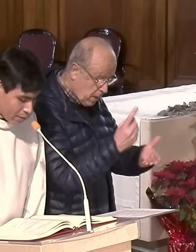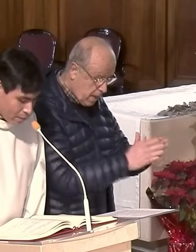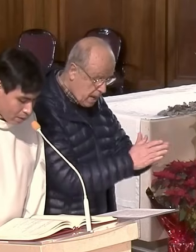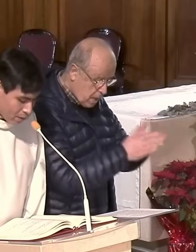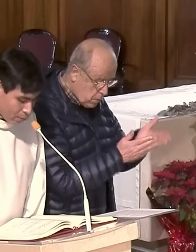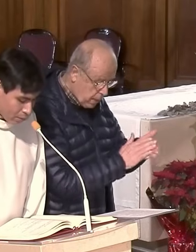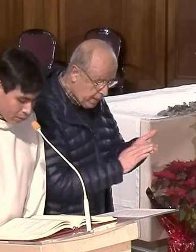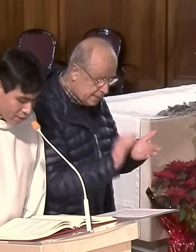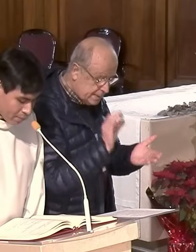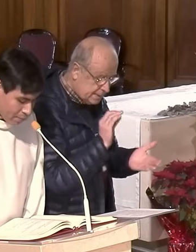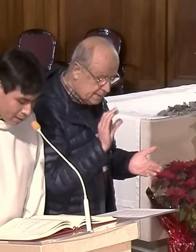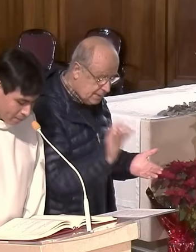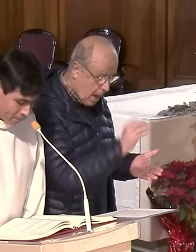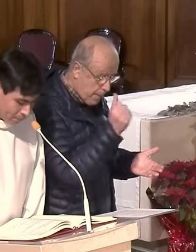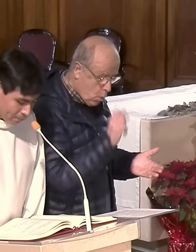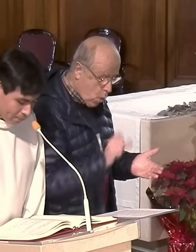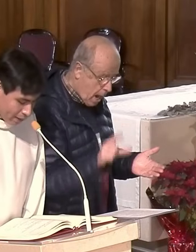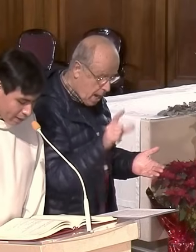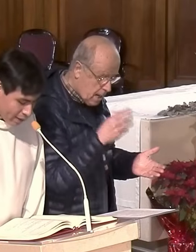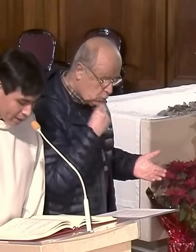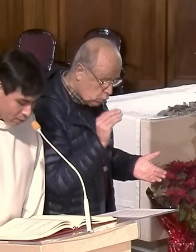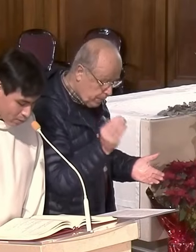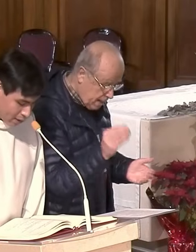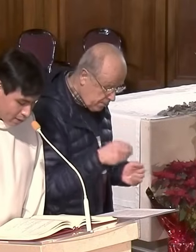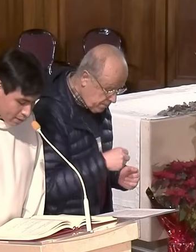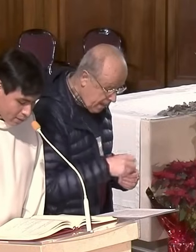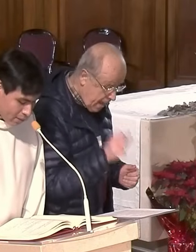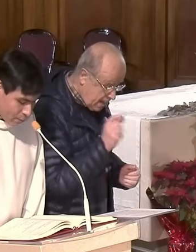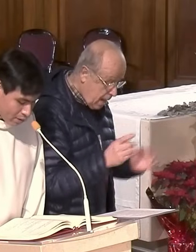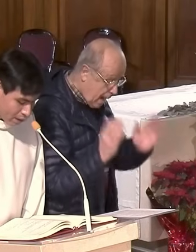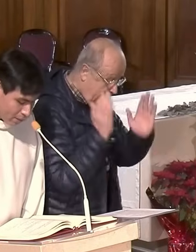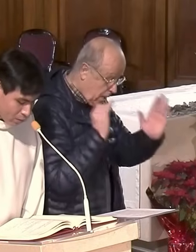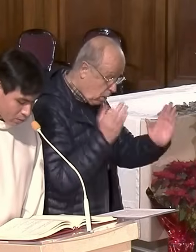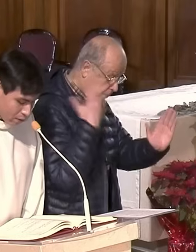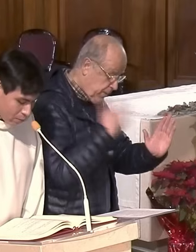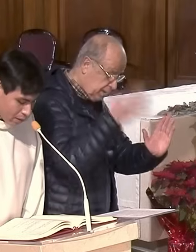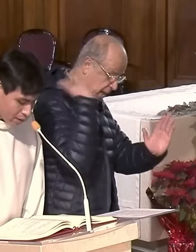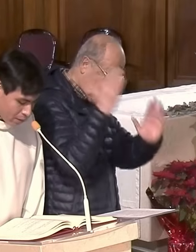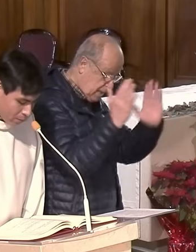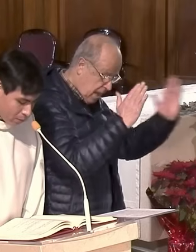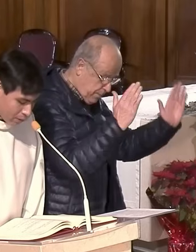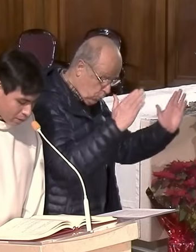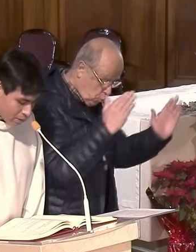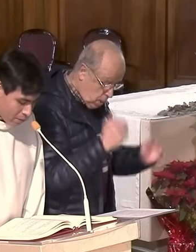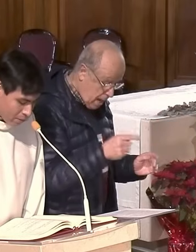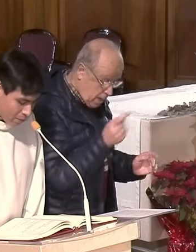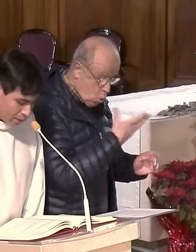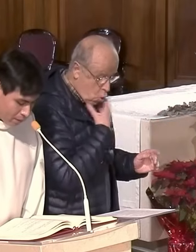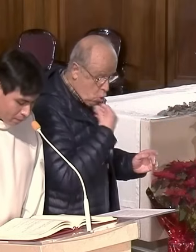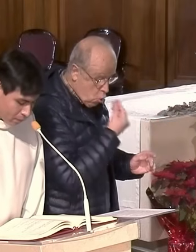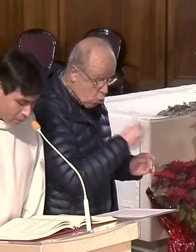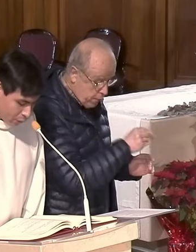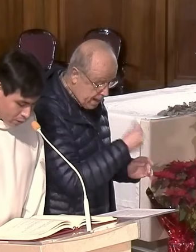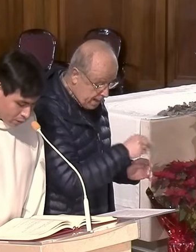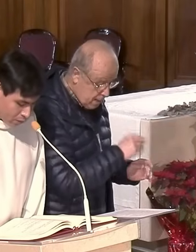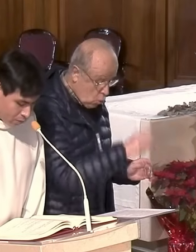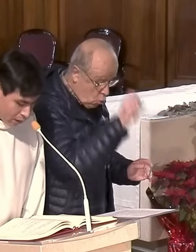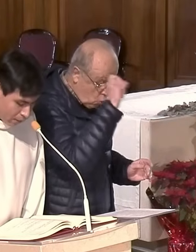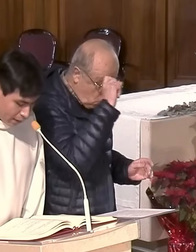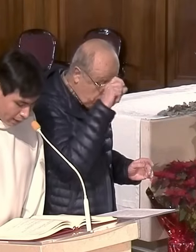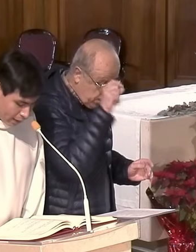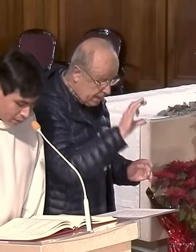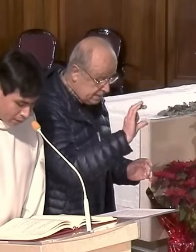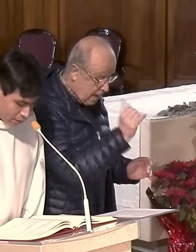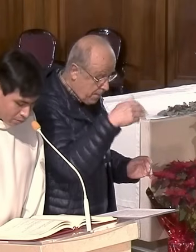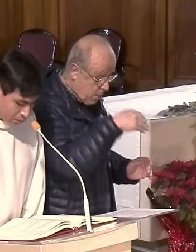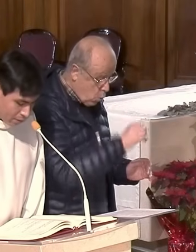Lectura del primer libro de Samuel. En aquellos días Samuel estaba acostado en el templo del Señor, donde se encontraba